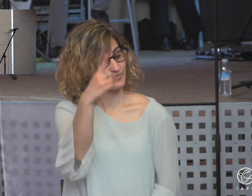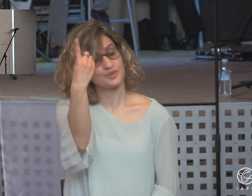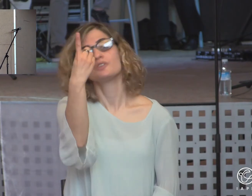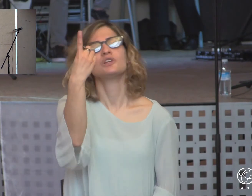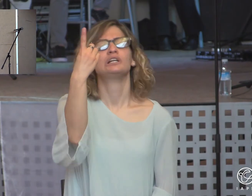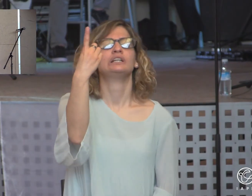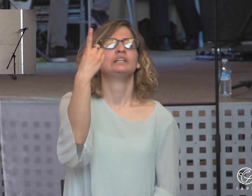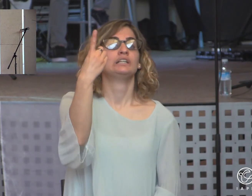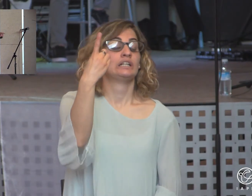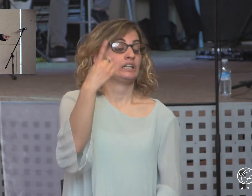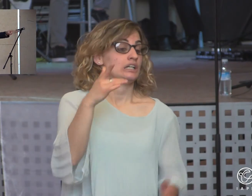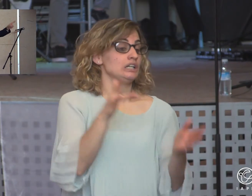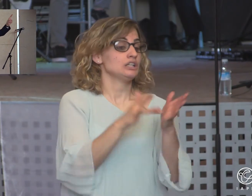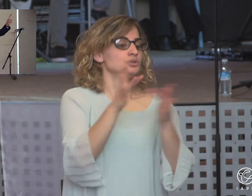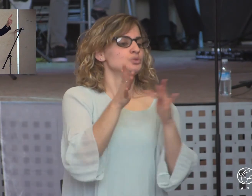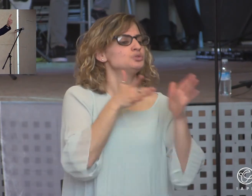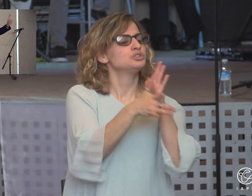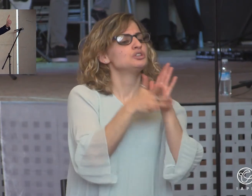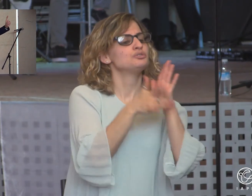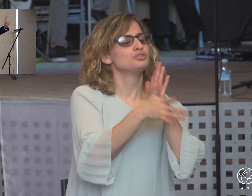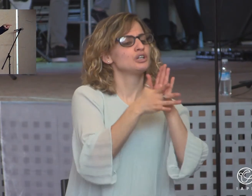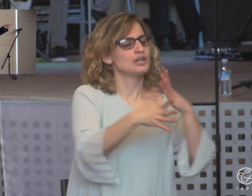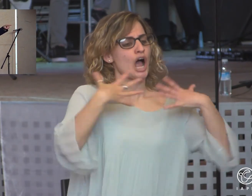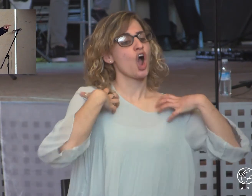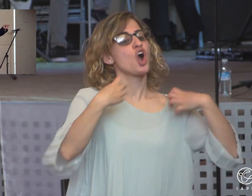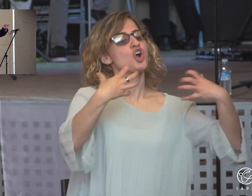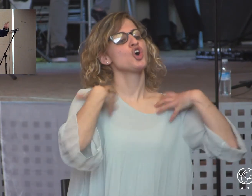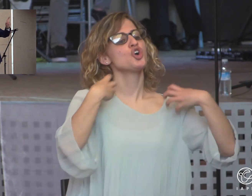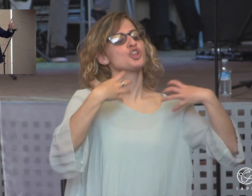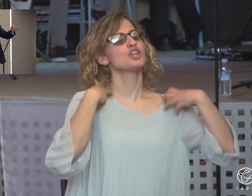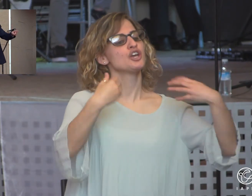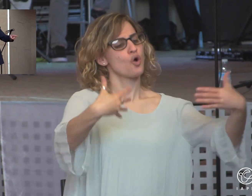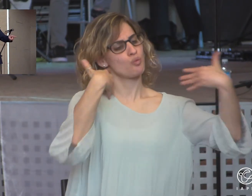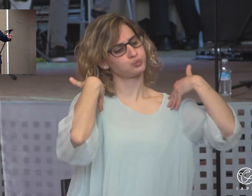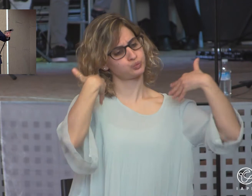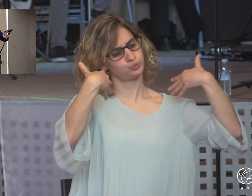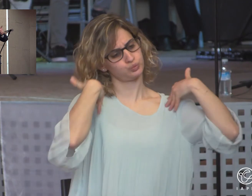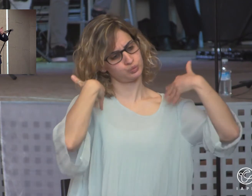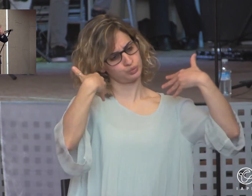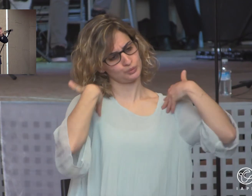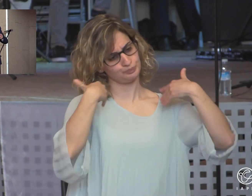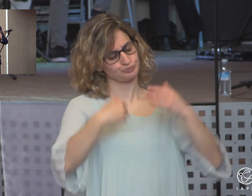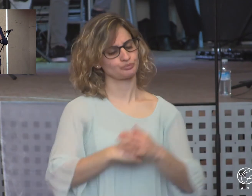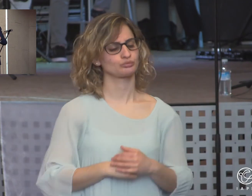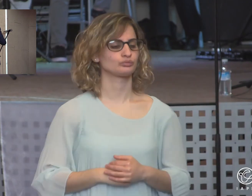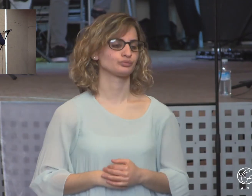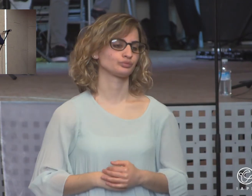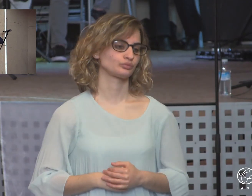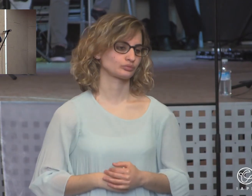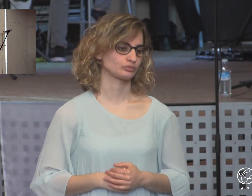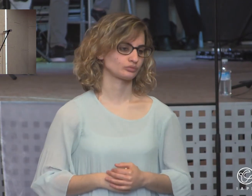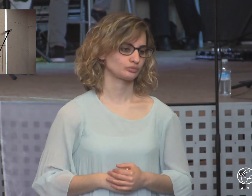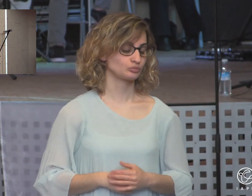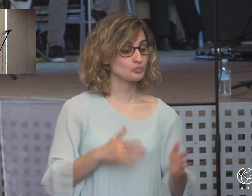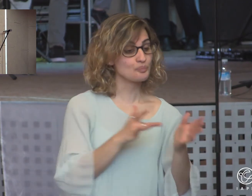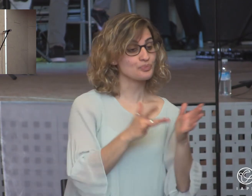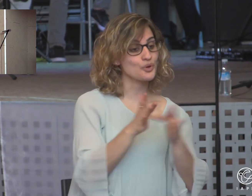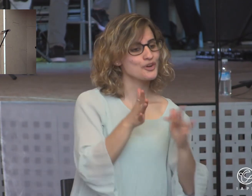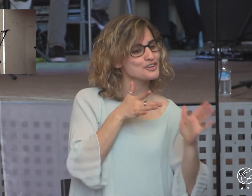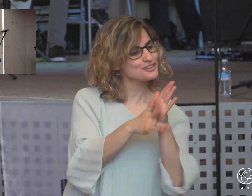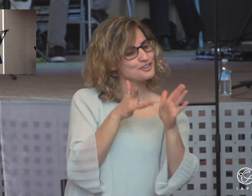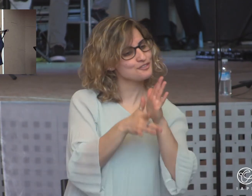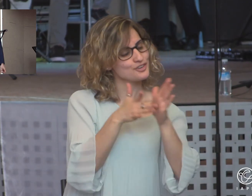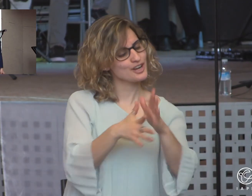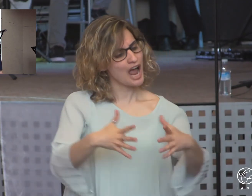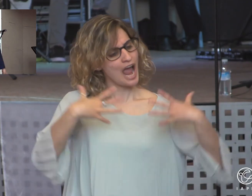que ocupó el lugar de esa celebración judía en la que se sacrificaba un cordero, que